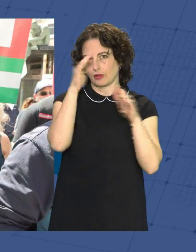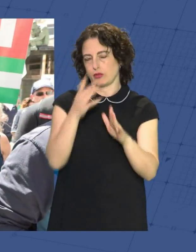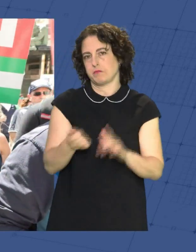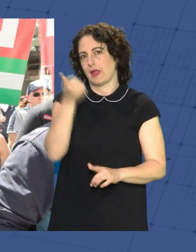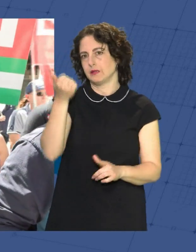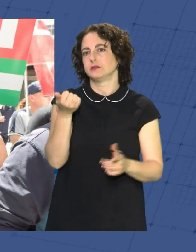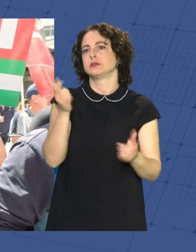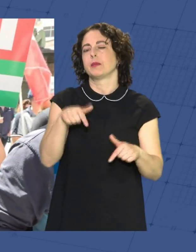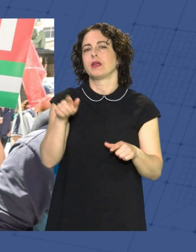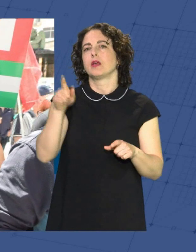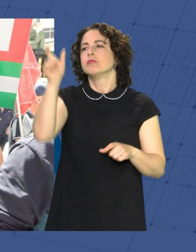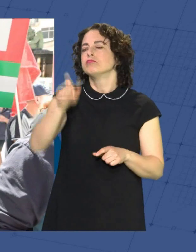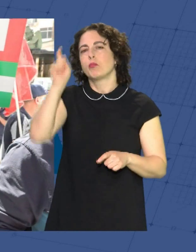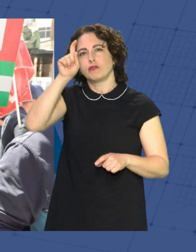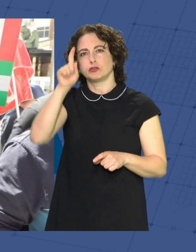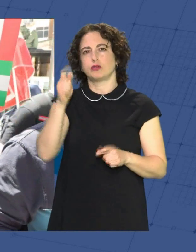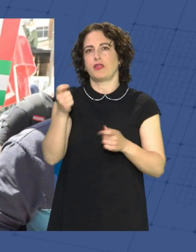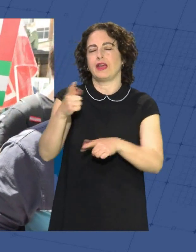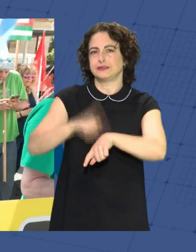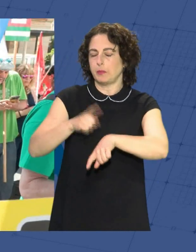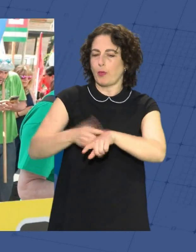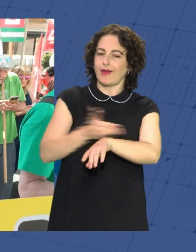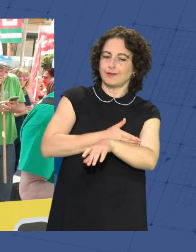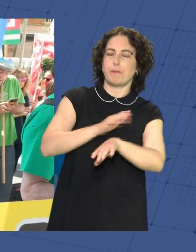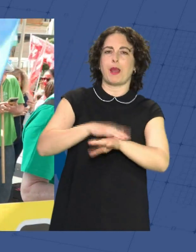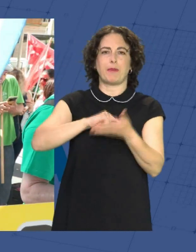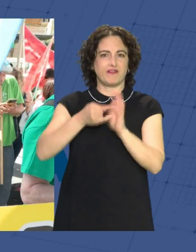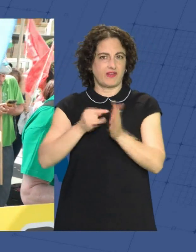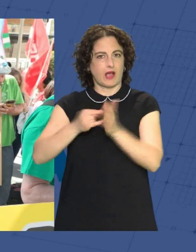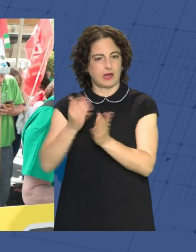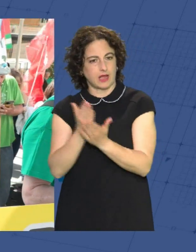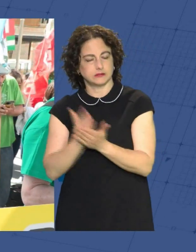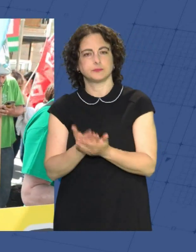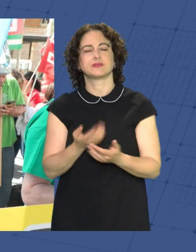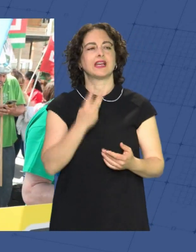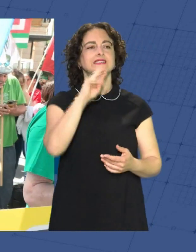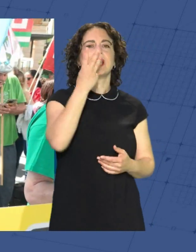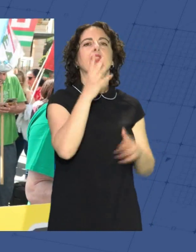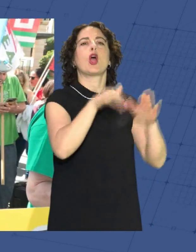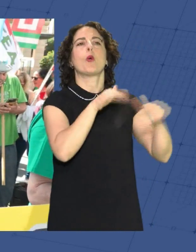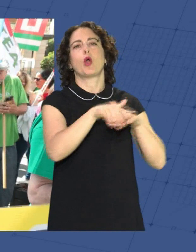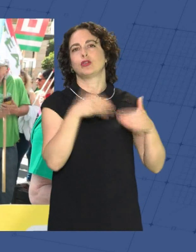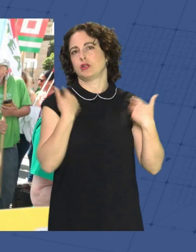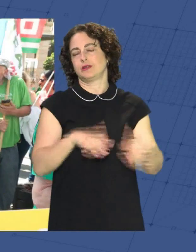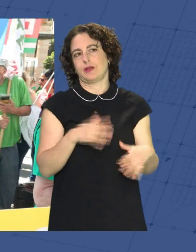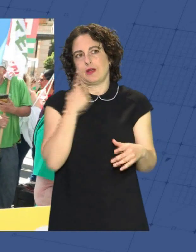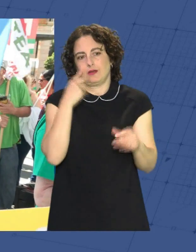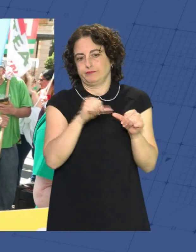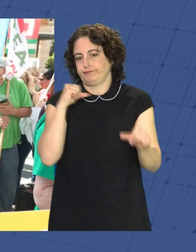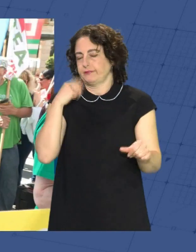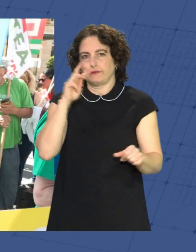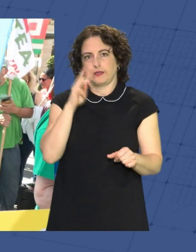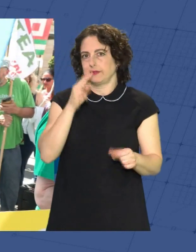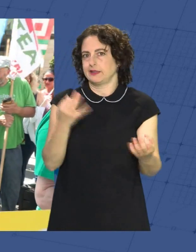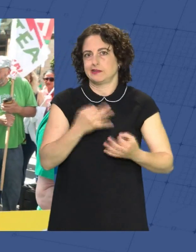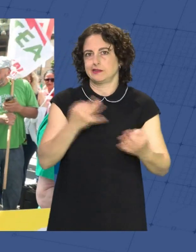para los docentes, para que tengan tiempo para planificar sus clases. Esta es la tercera convocatoria que ya, pues visto lo visto, que no quieren